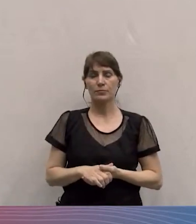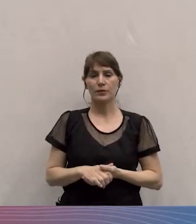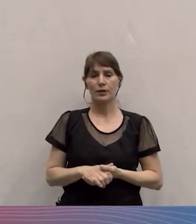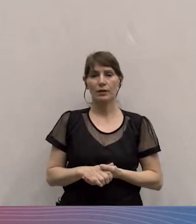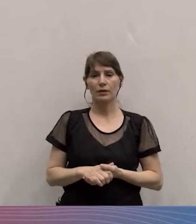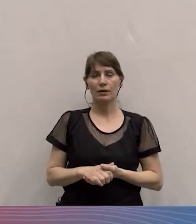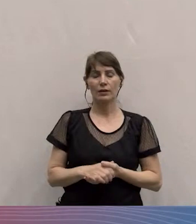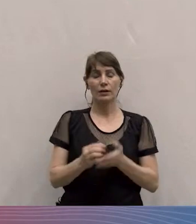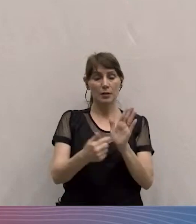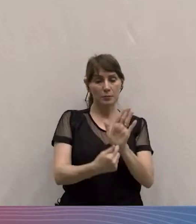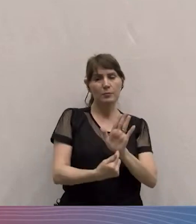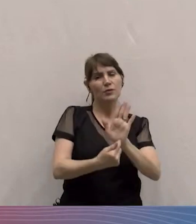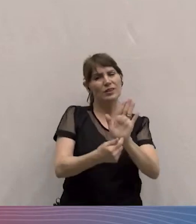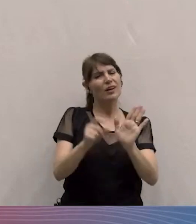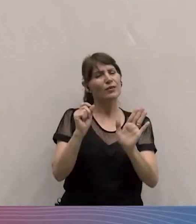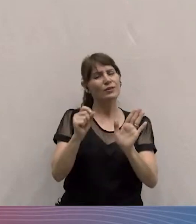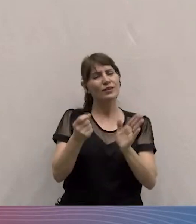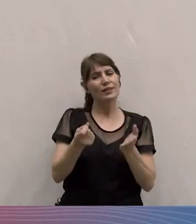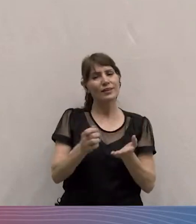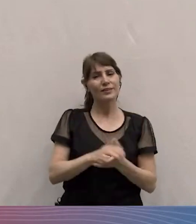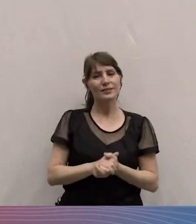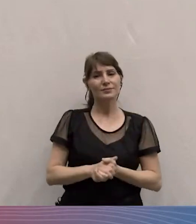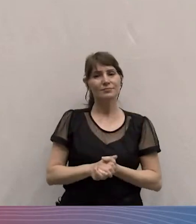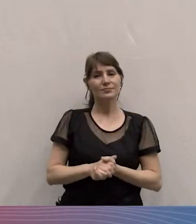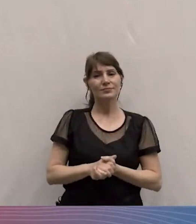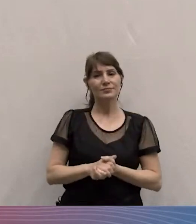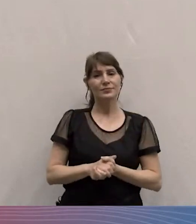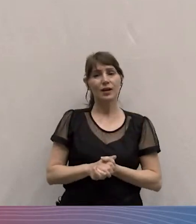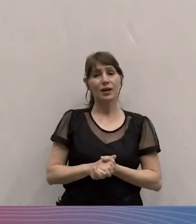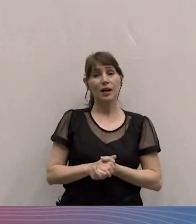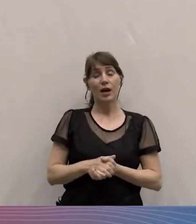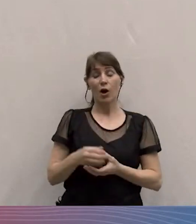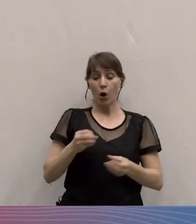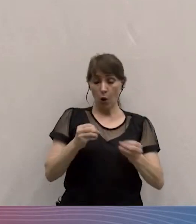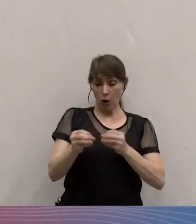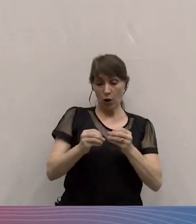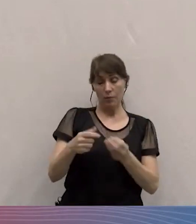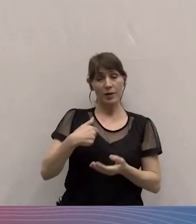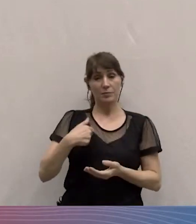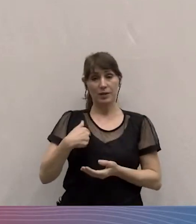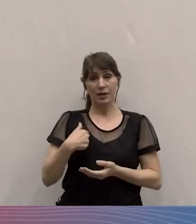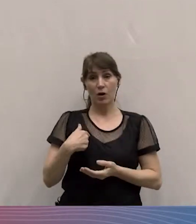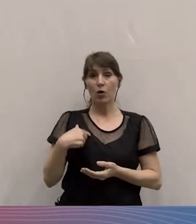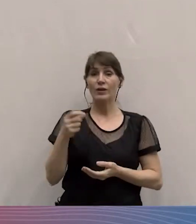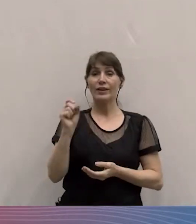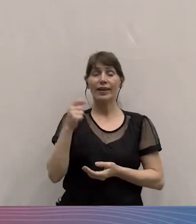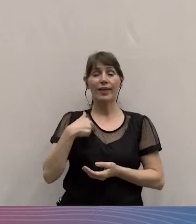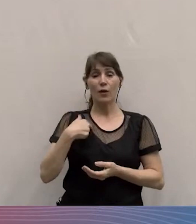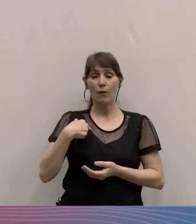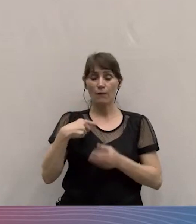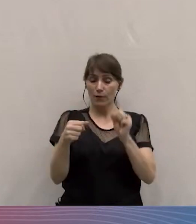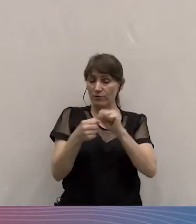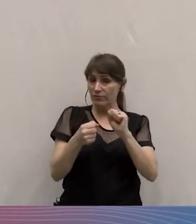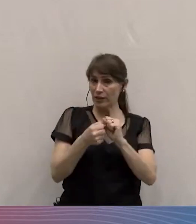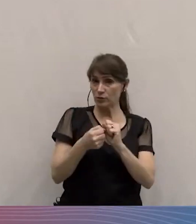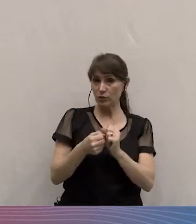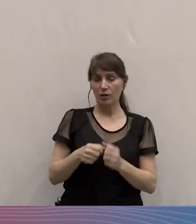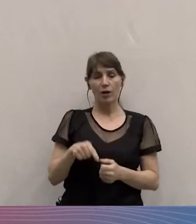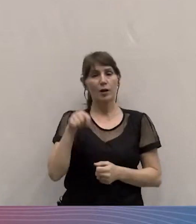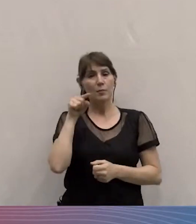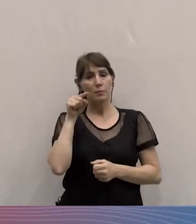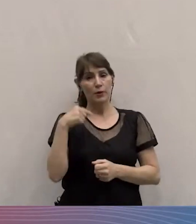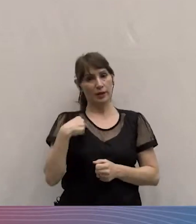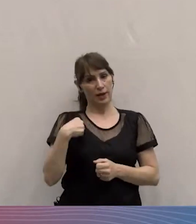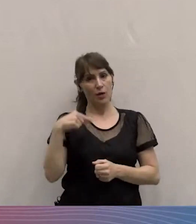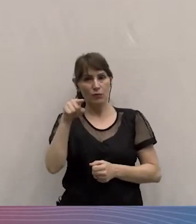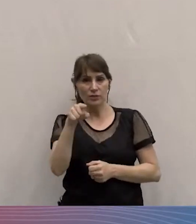Para mostrar, irmãos, que isso não vem pelas nossas obras. Não é porque você é o